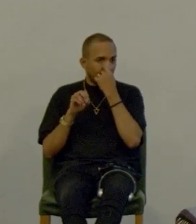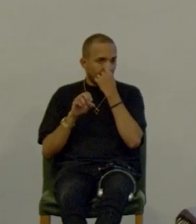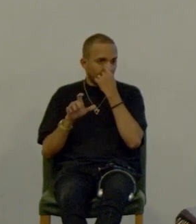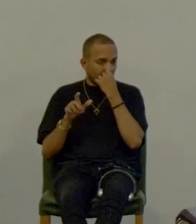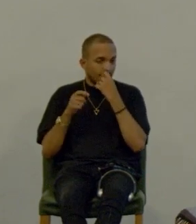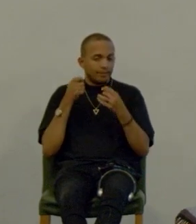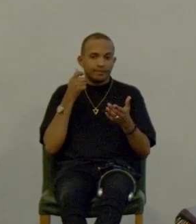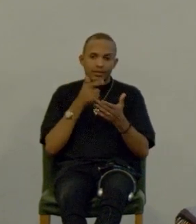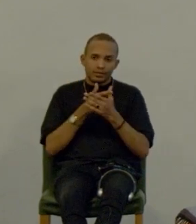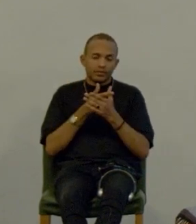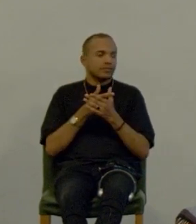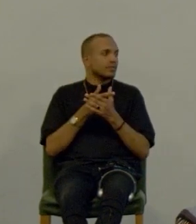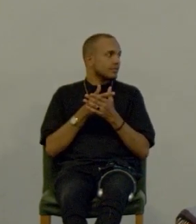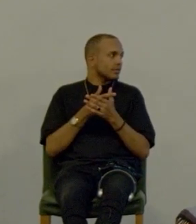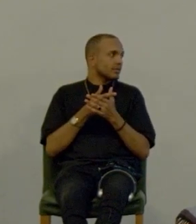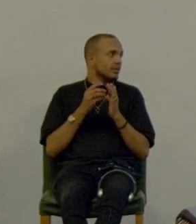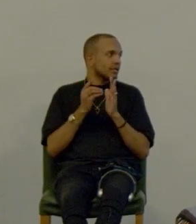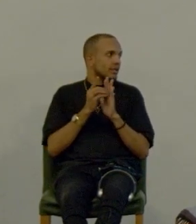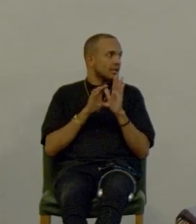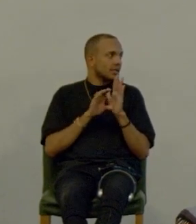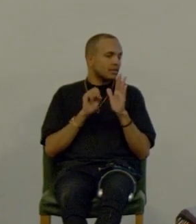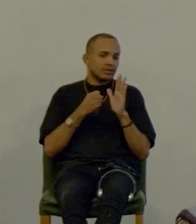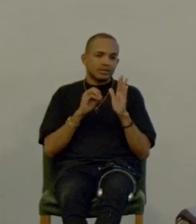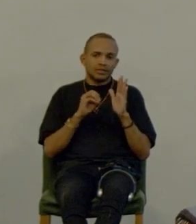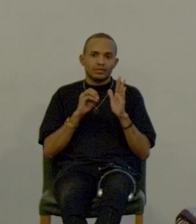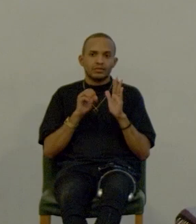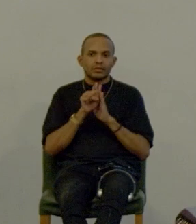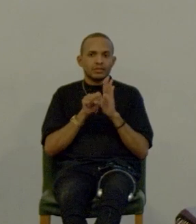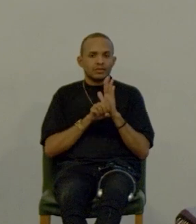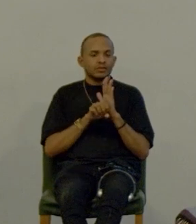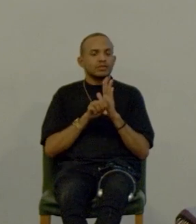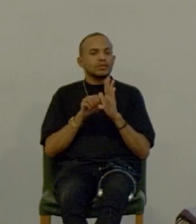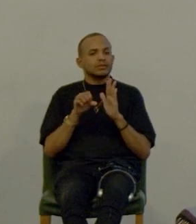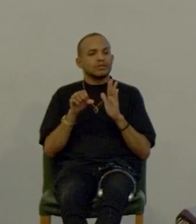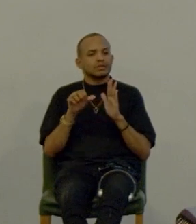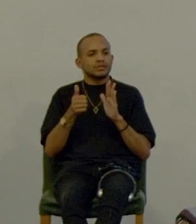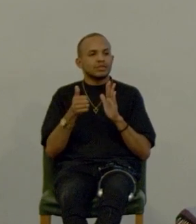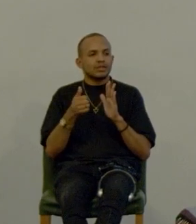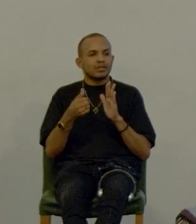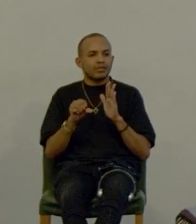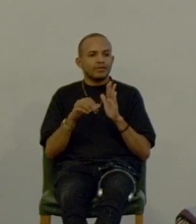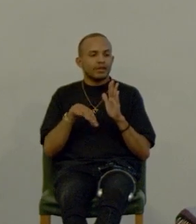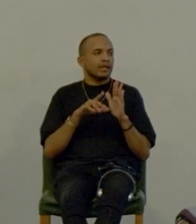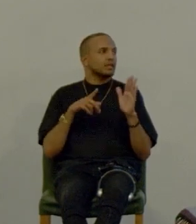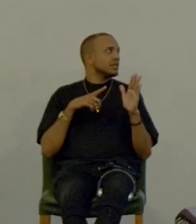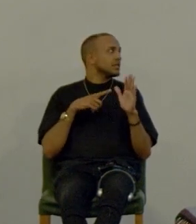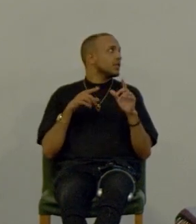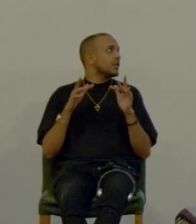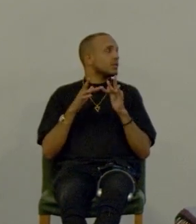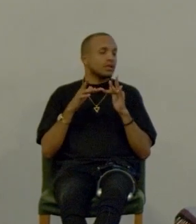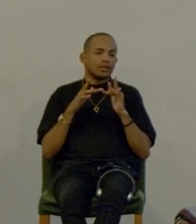do próprio bolso uma expedição, na década de 80 do século XIX, tentando achar um caminho que conectava essa parte da